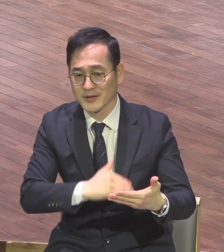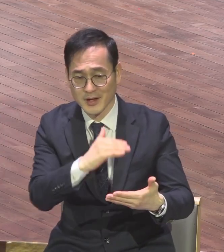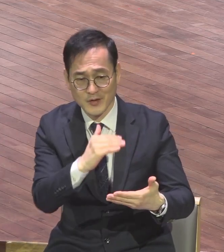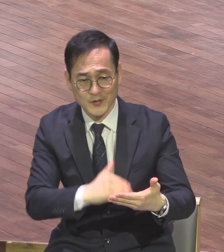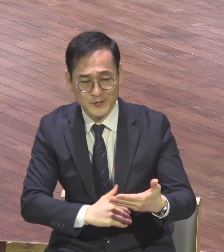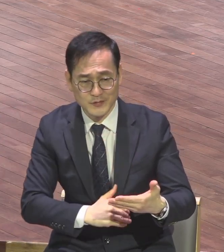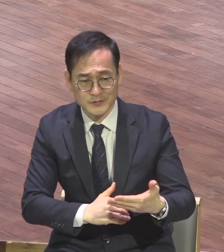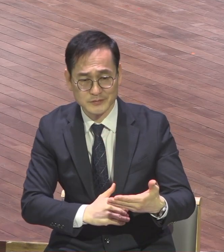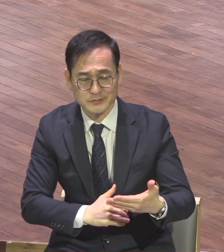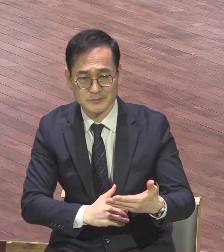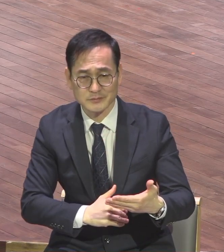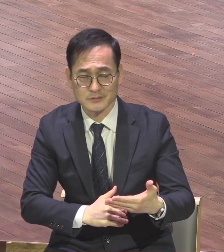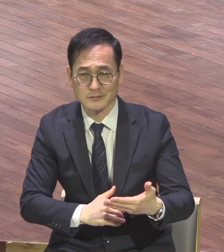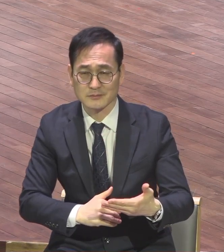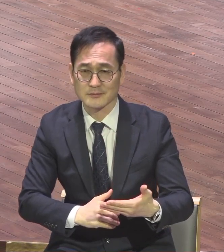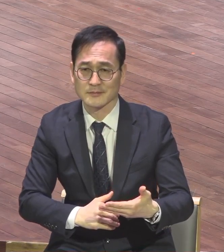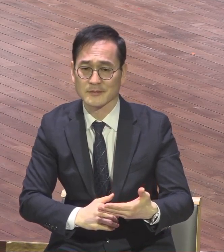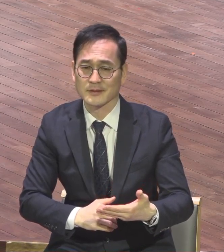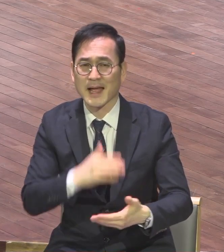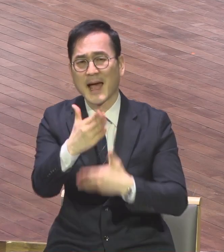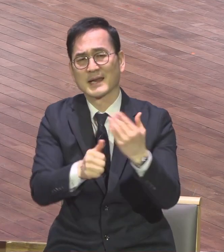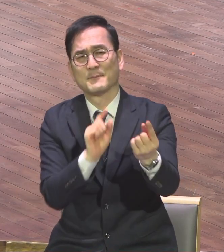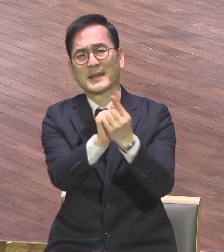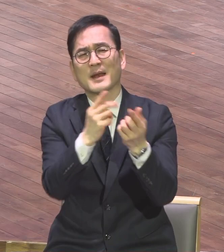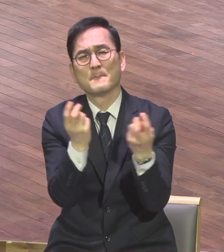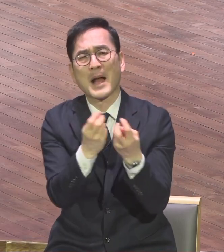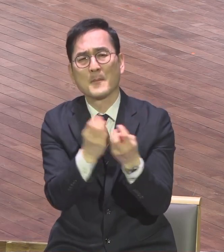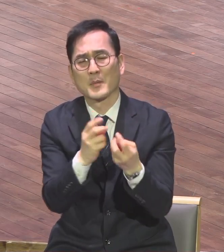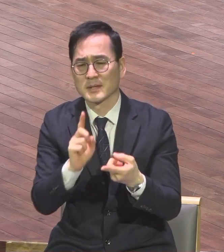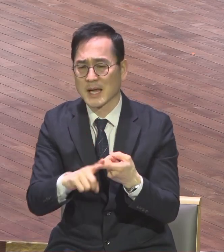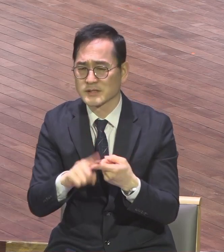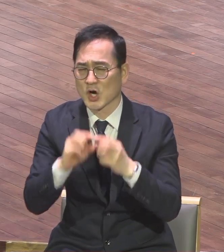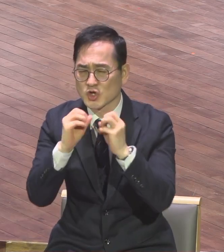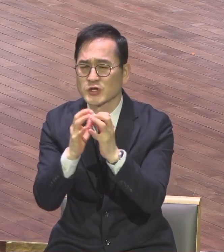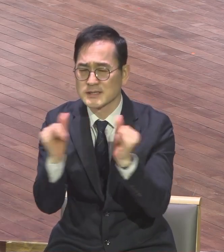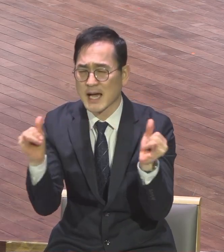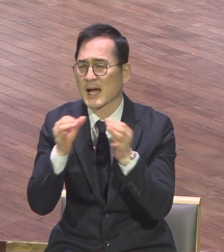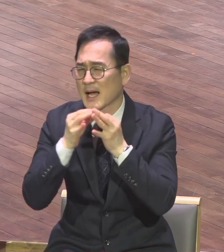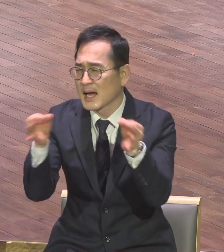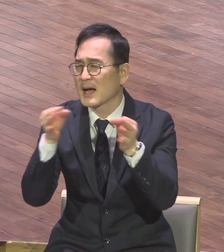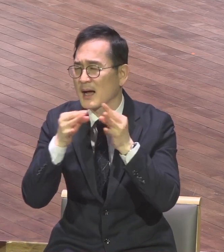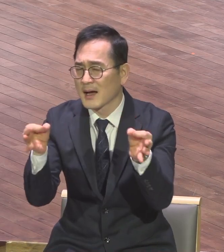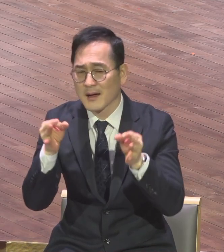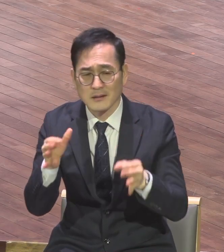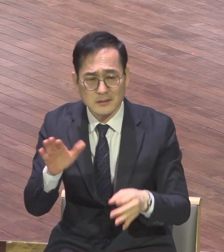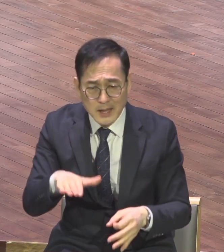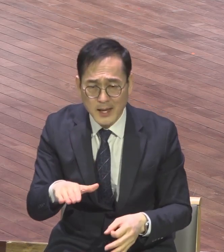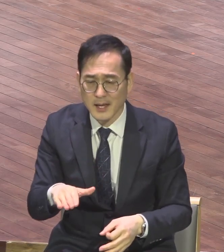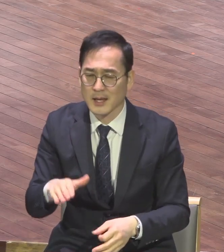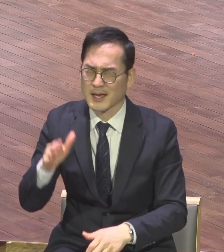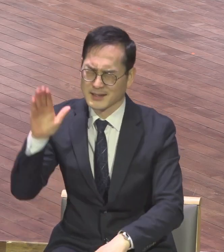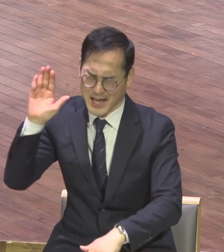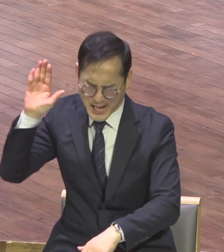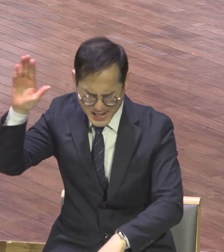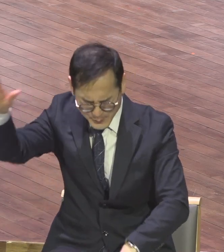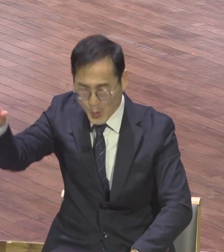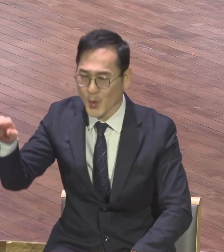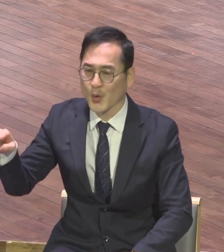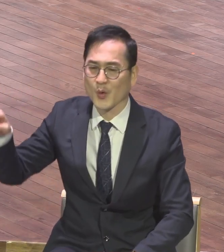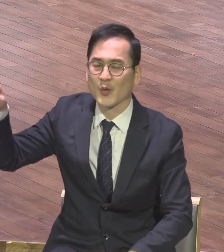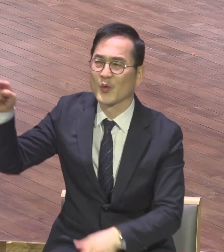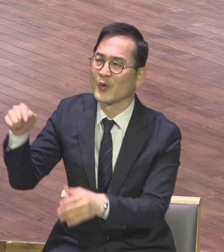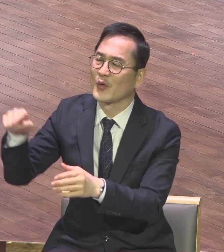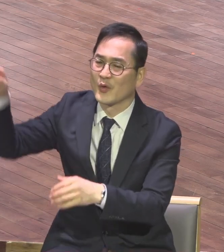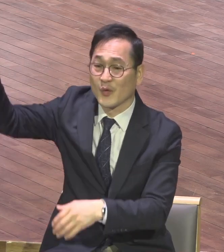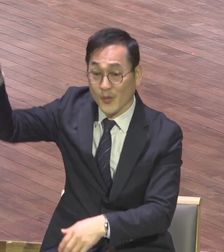길을 외쳤지만 모든 인류에게 하나님 만나는 길이 열리는 날이 올 것인데 바로 참 선지자 예수 그리스도가